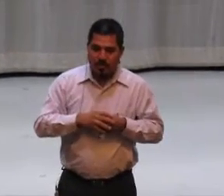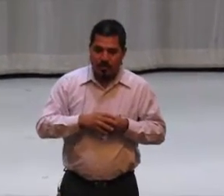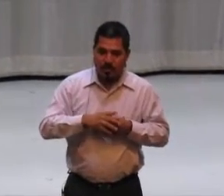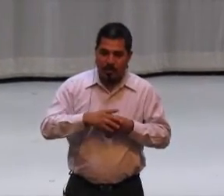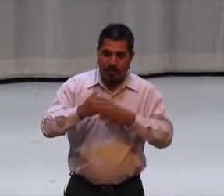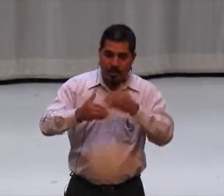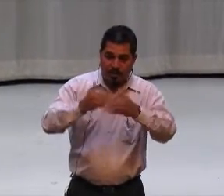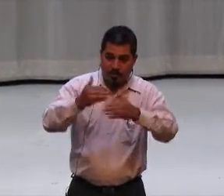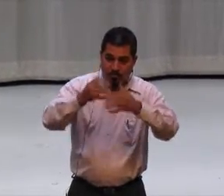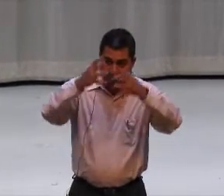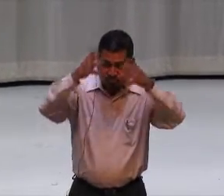y después